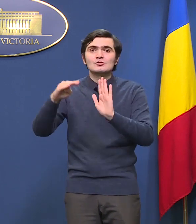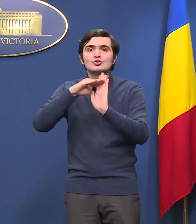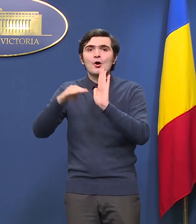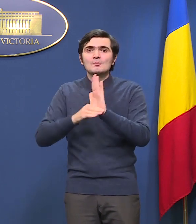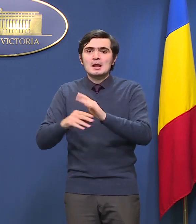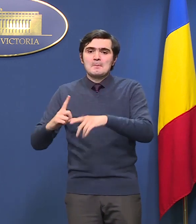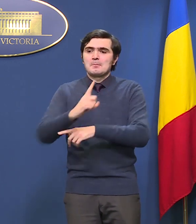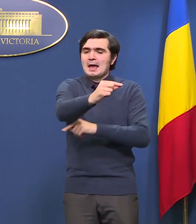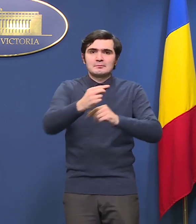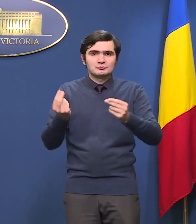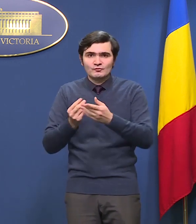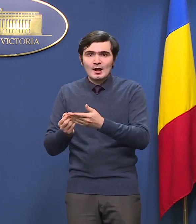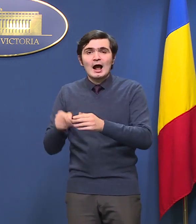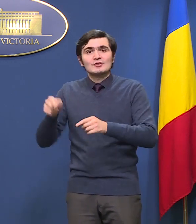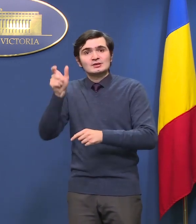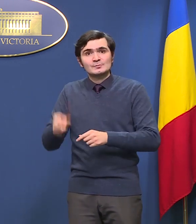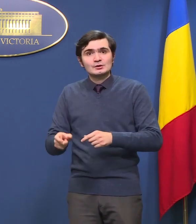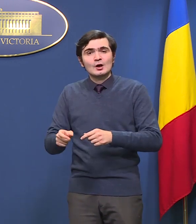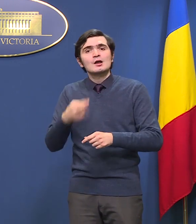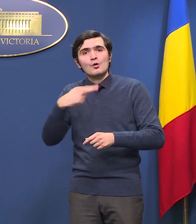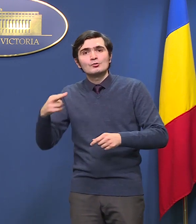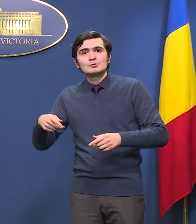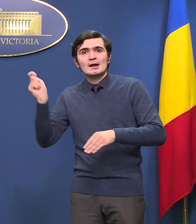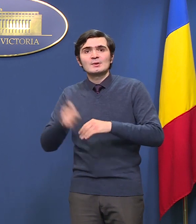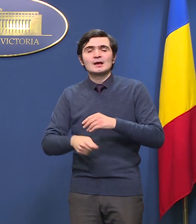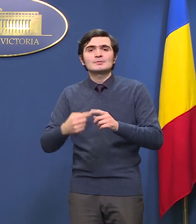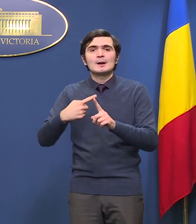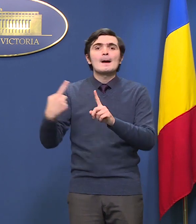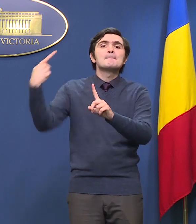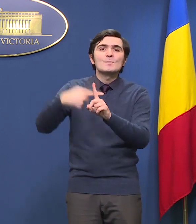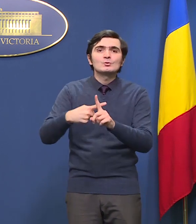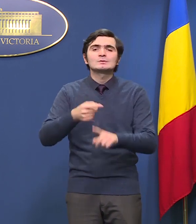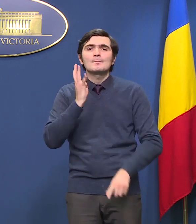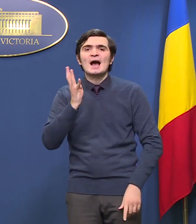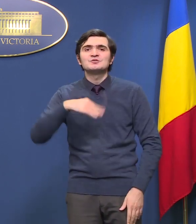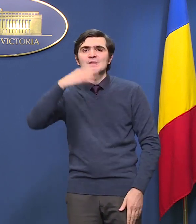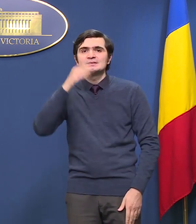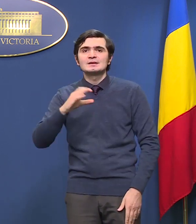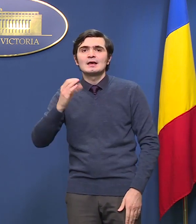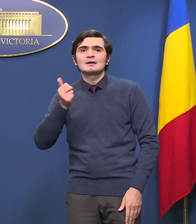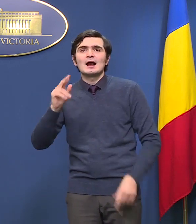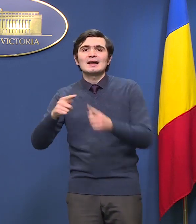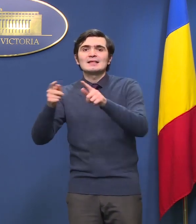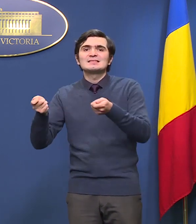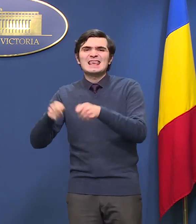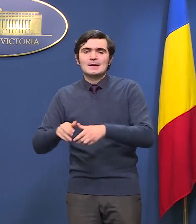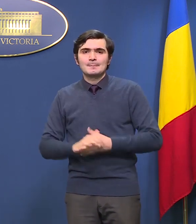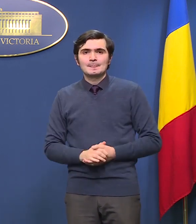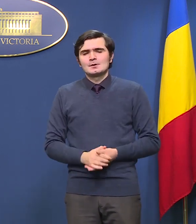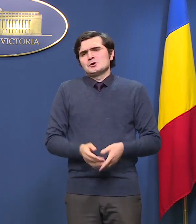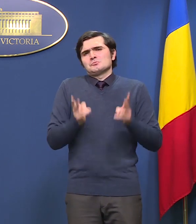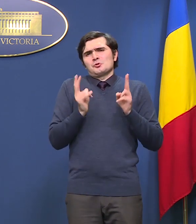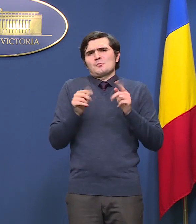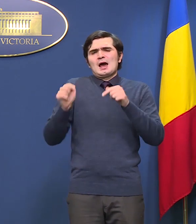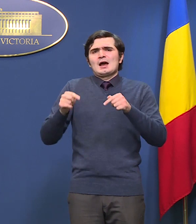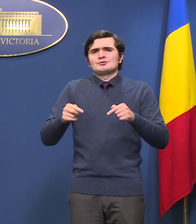carantină instituționalizată, să mai primească încă 14 zile de carantină instituționalizată. Evident că un astfel de